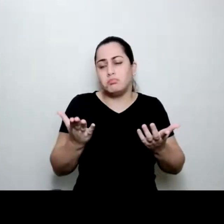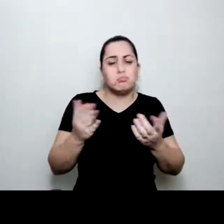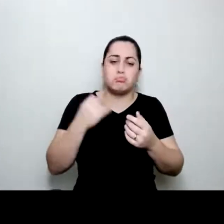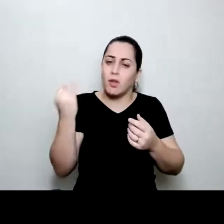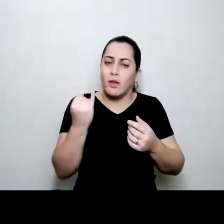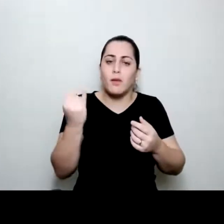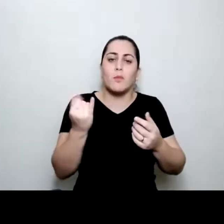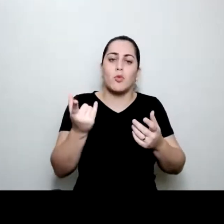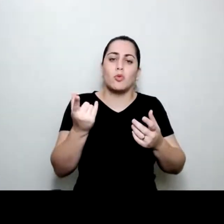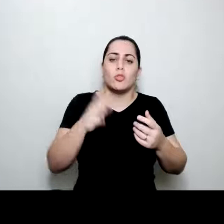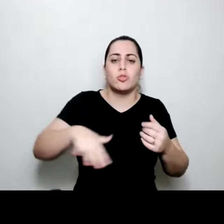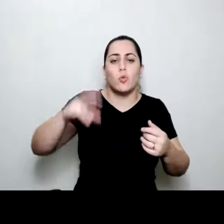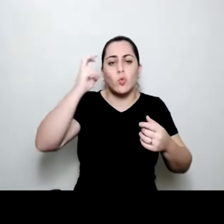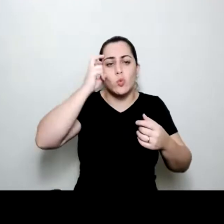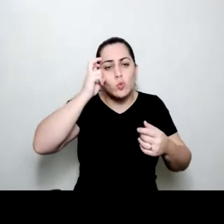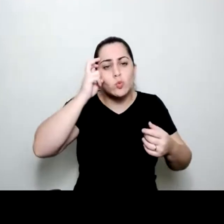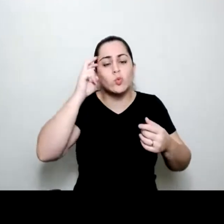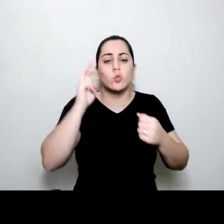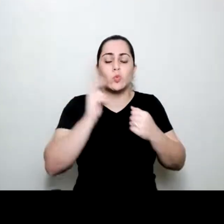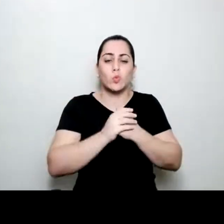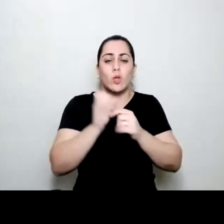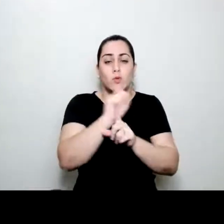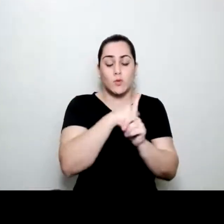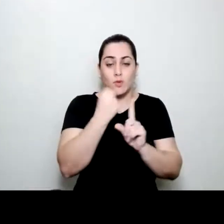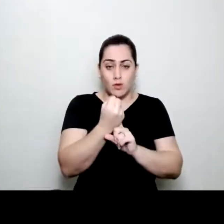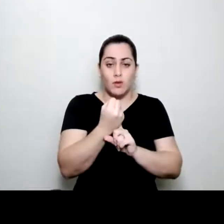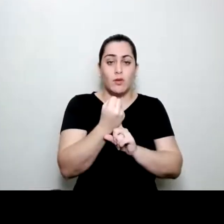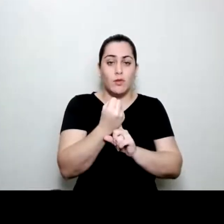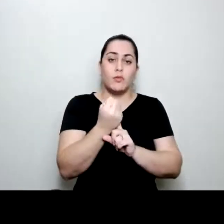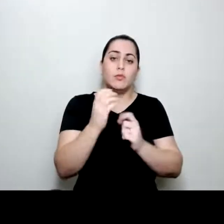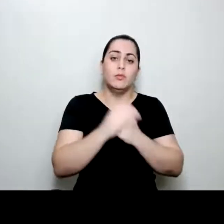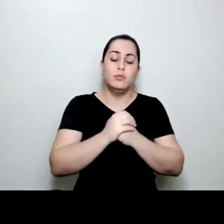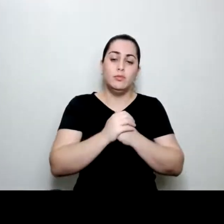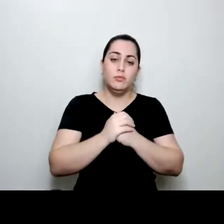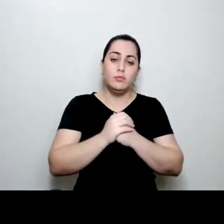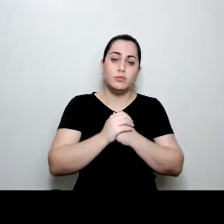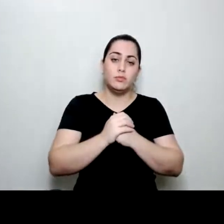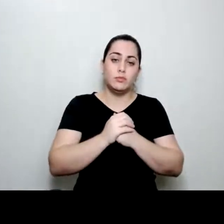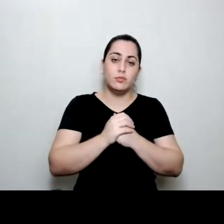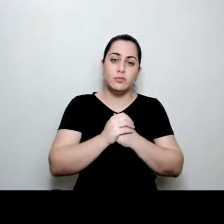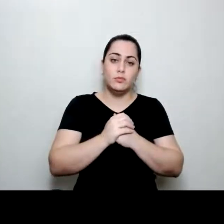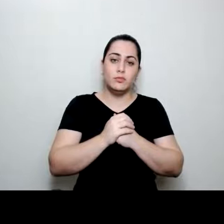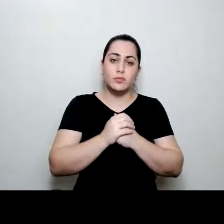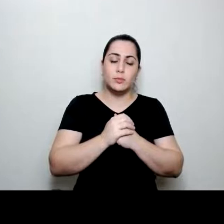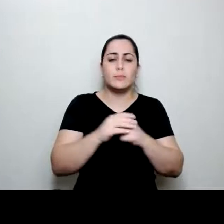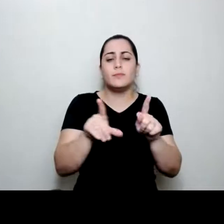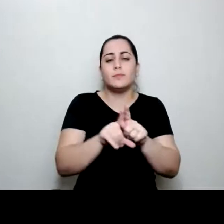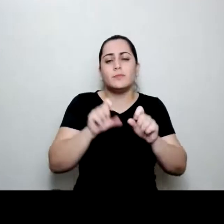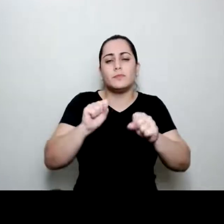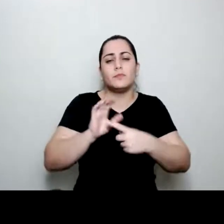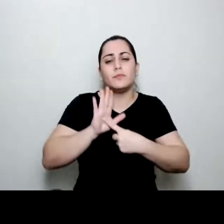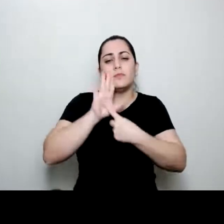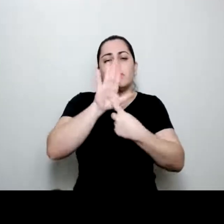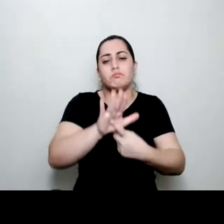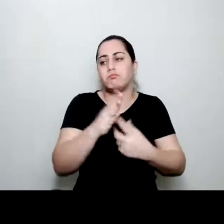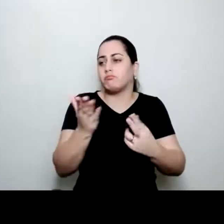vista cultural e social, e que possam de algum modo, retratar ou representar